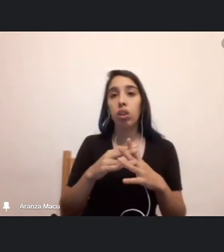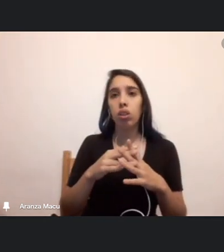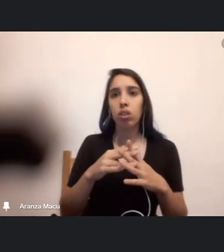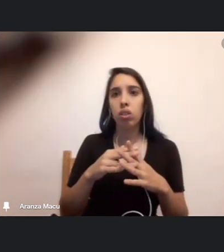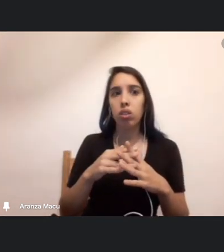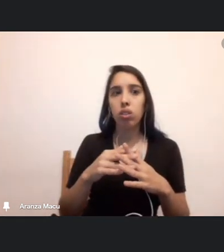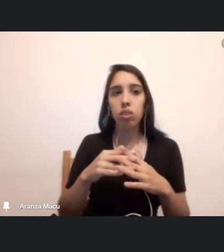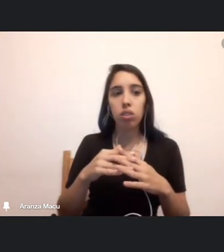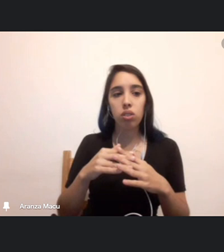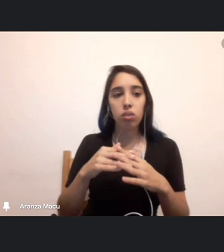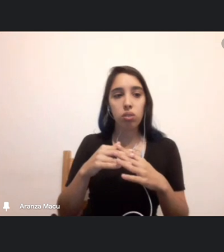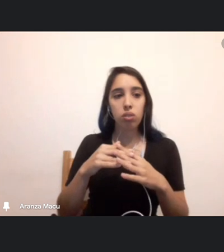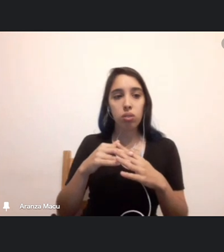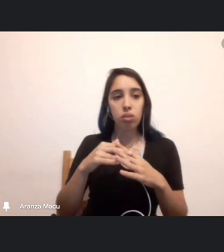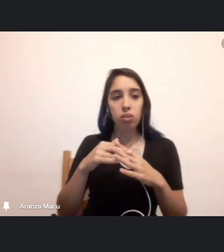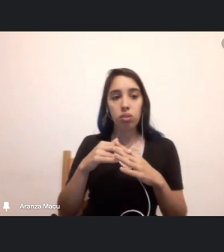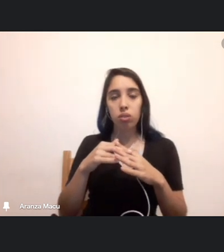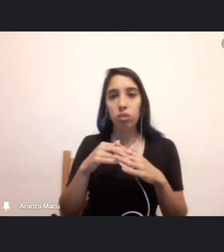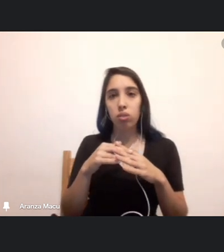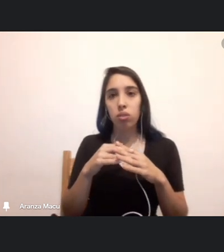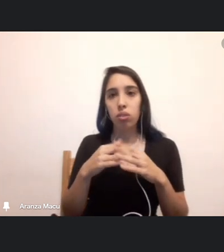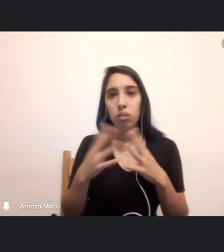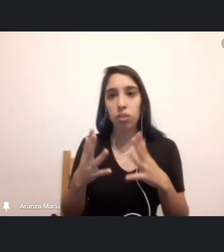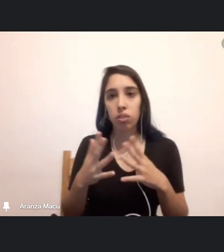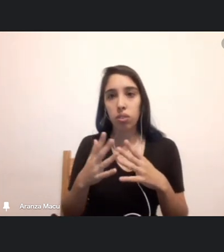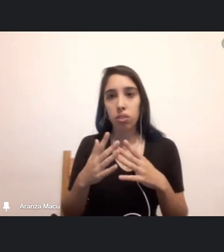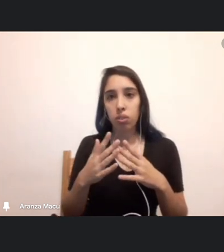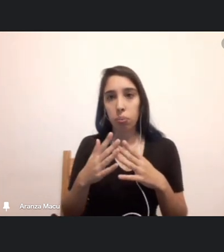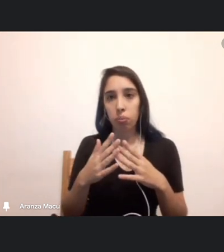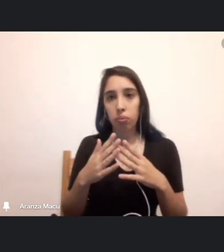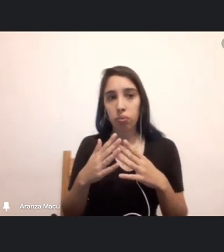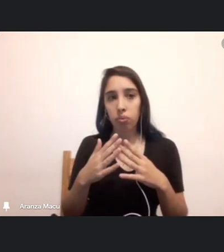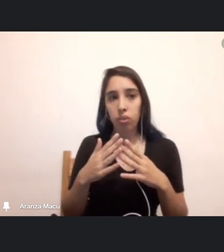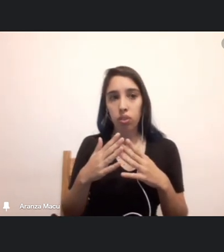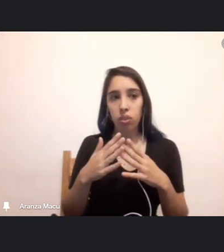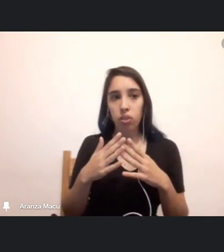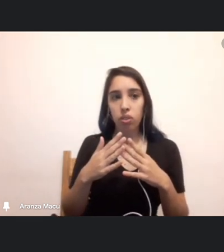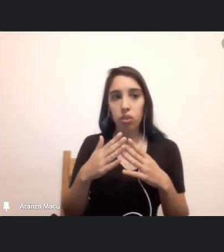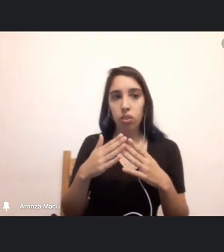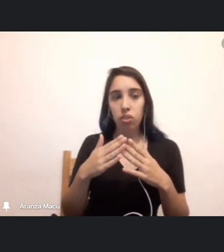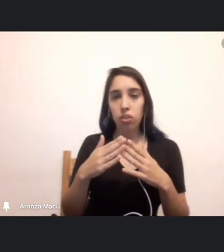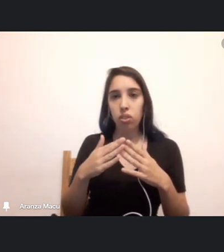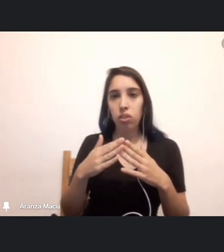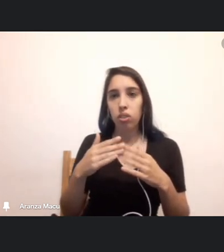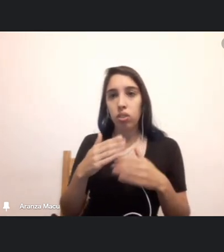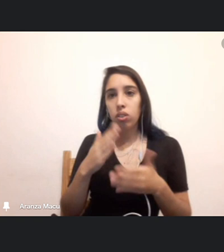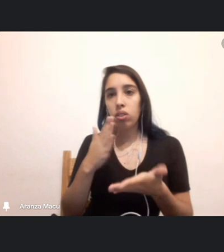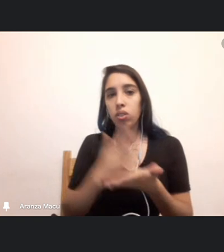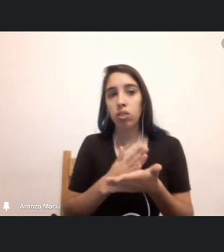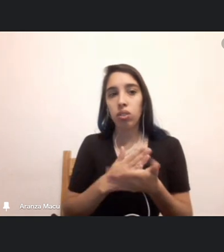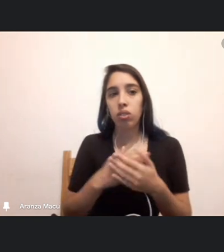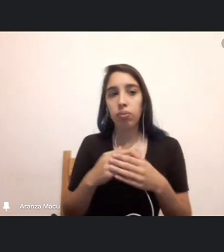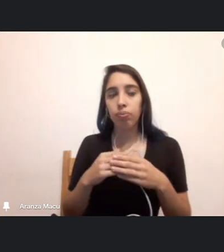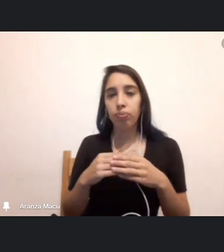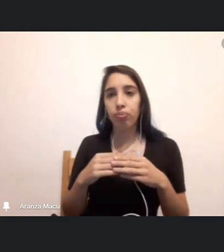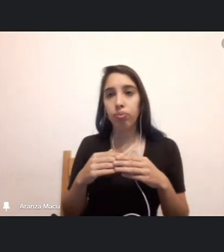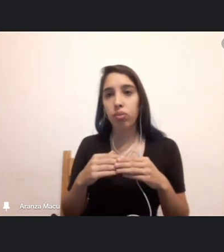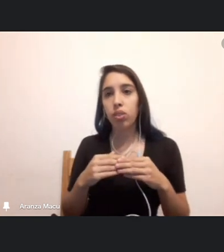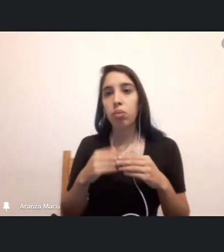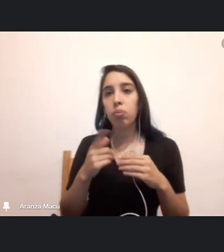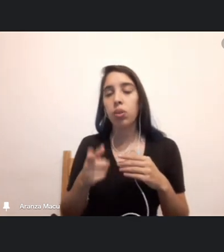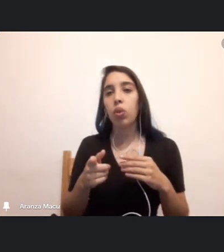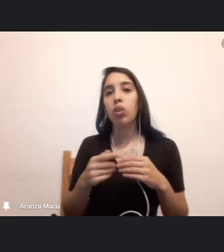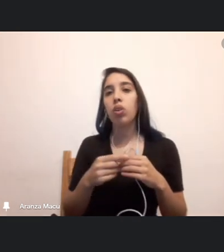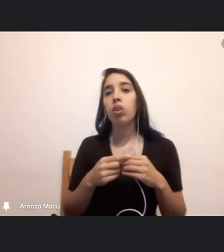correcto, ¿sí? O derecho en vez de torcido. Pero acá está hablando de los derechos,